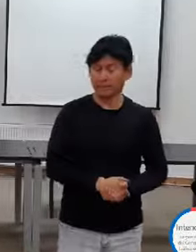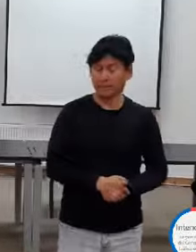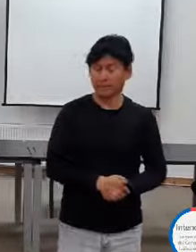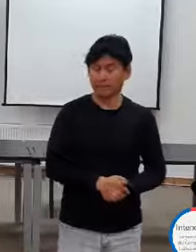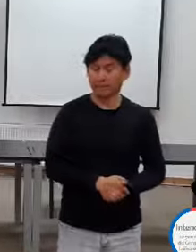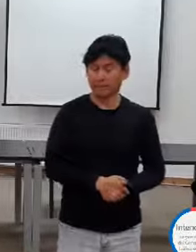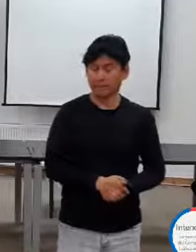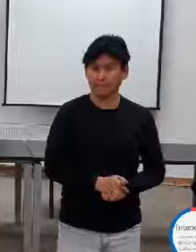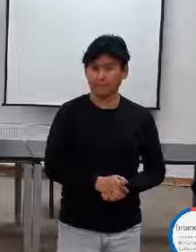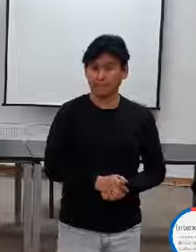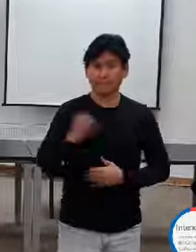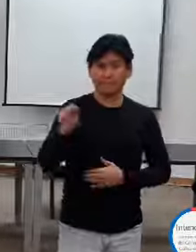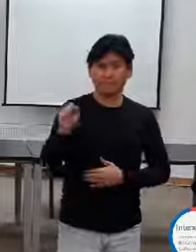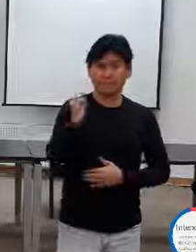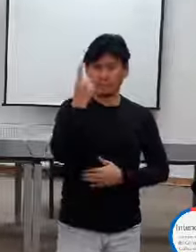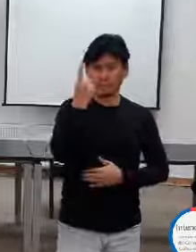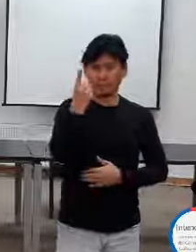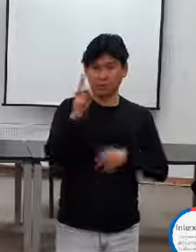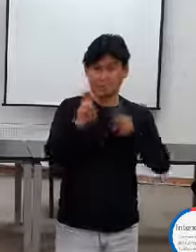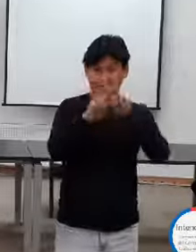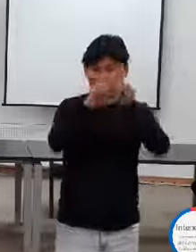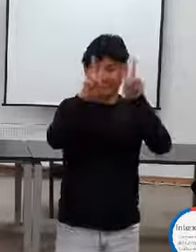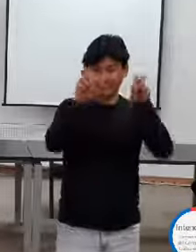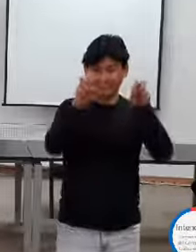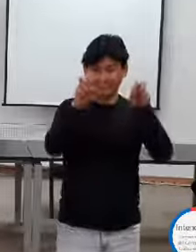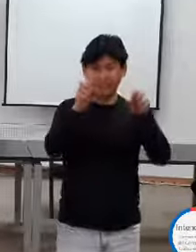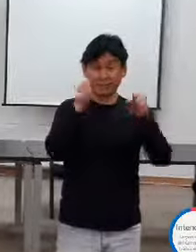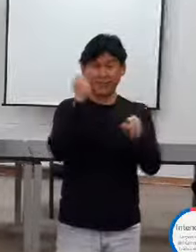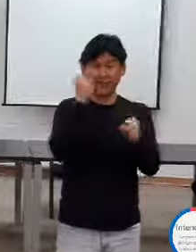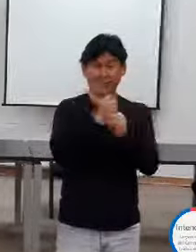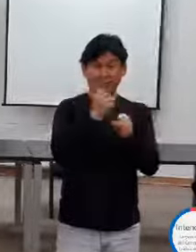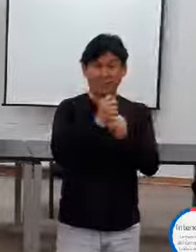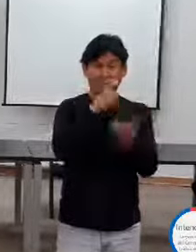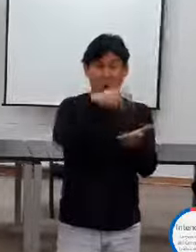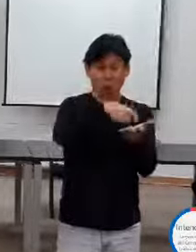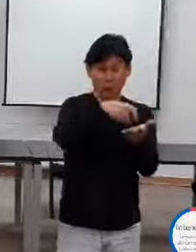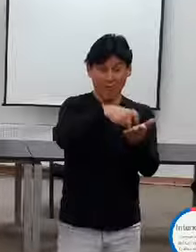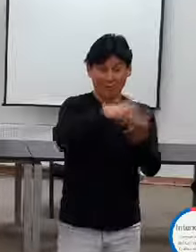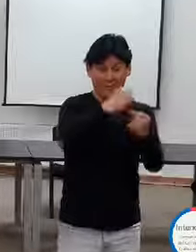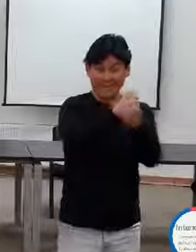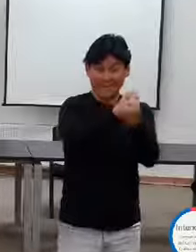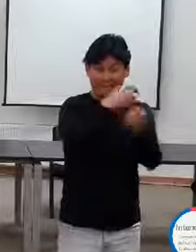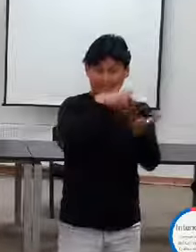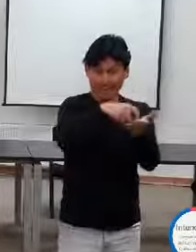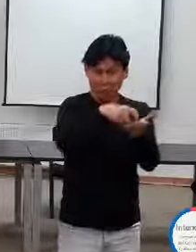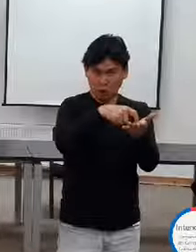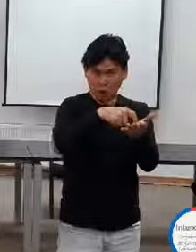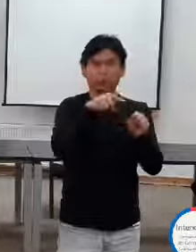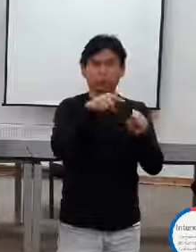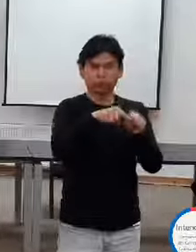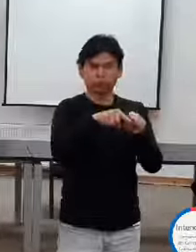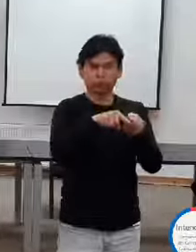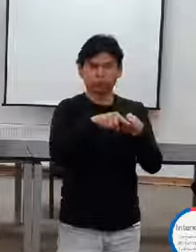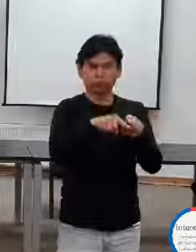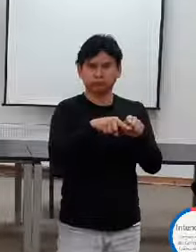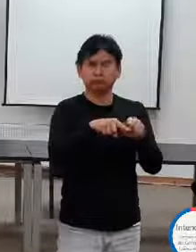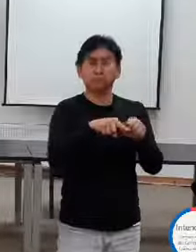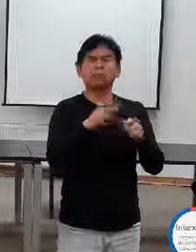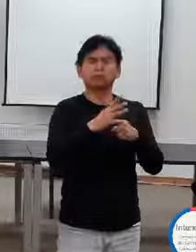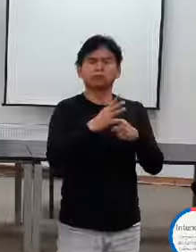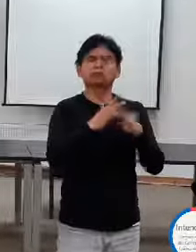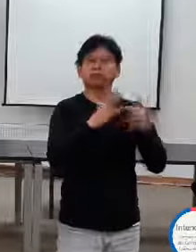A ver primero respecto al funcionamiento de la segunda comisaría está con capacidad operativa